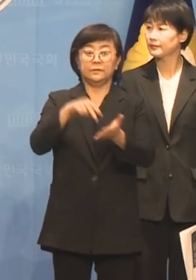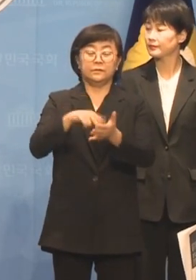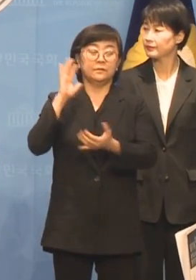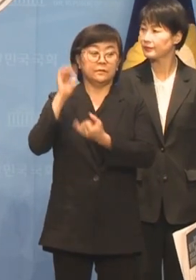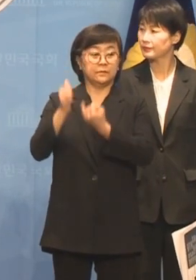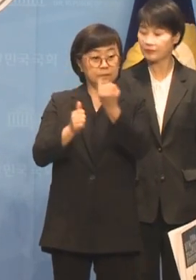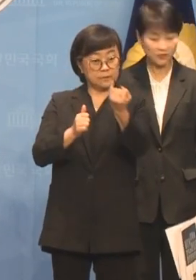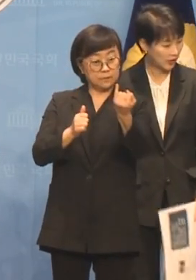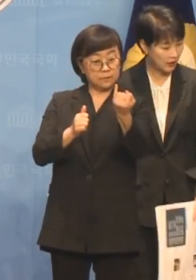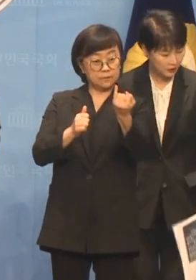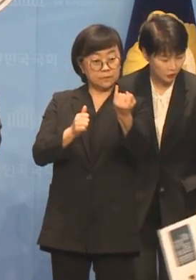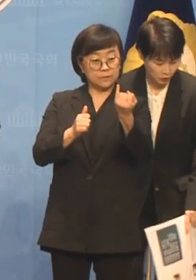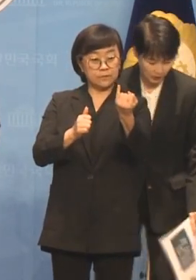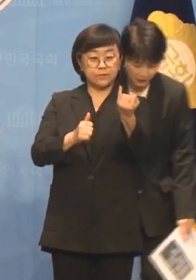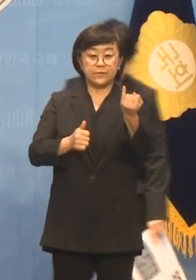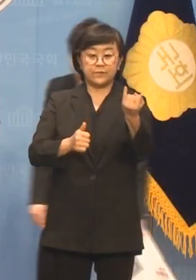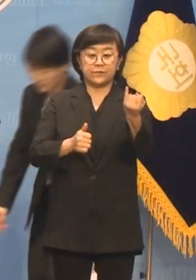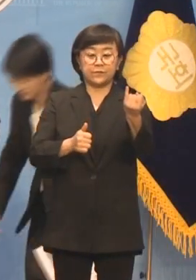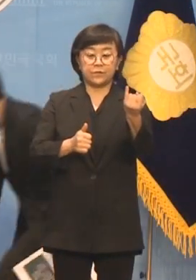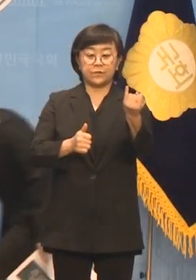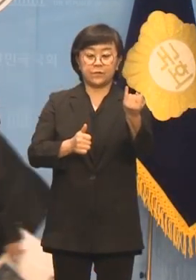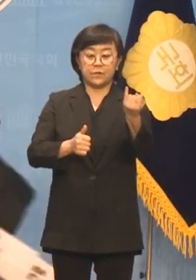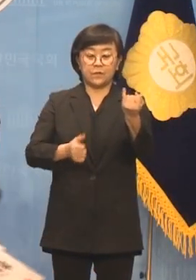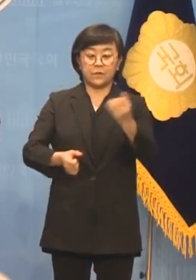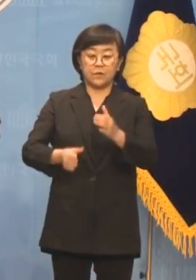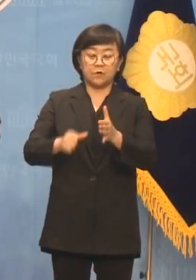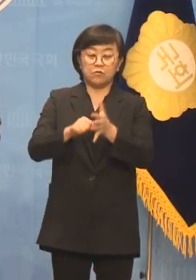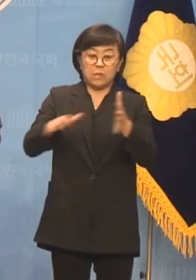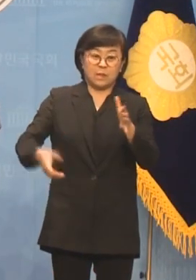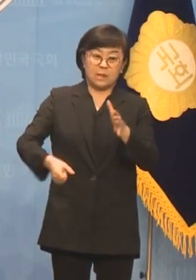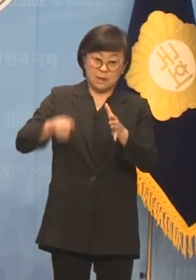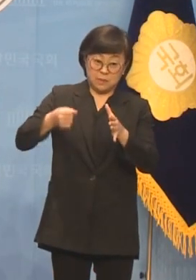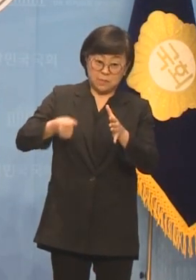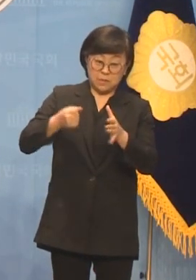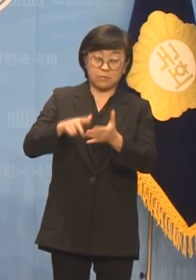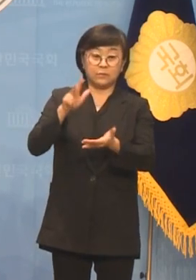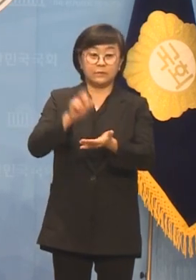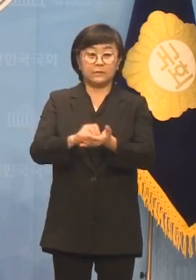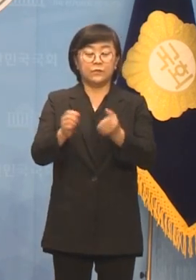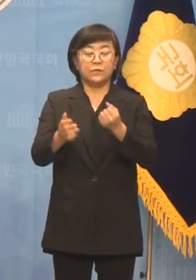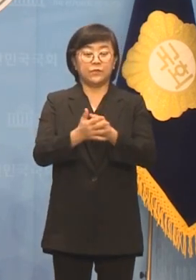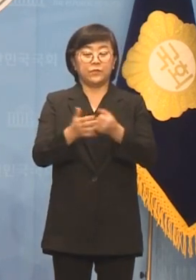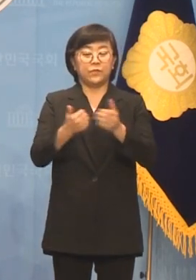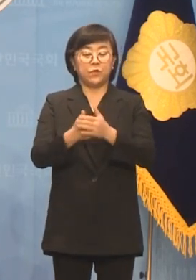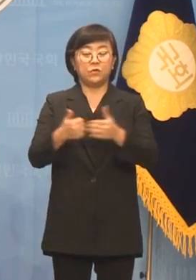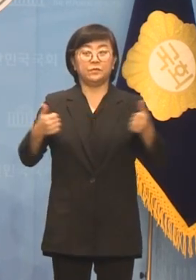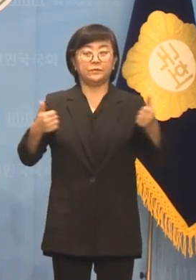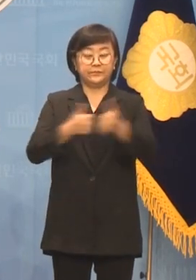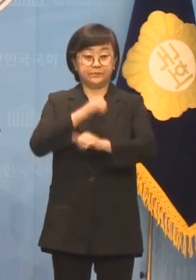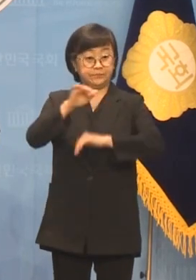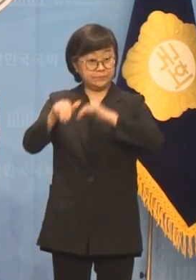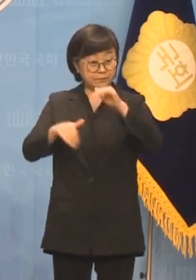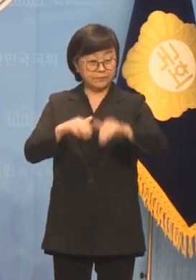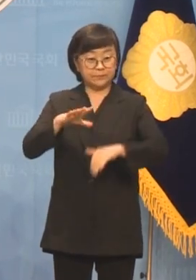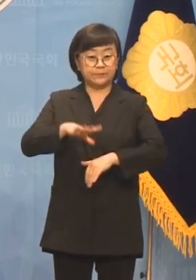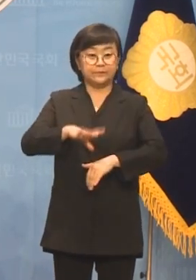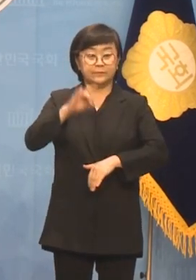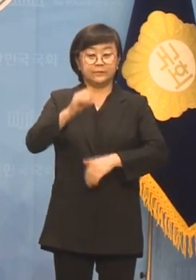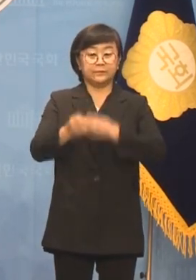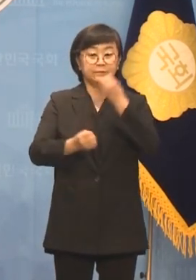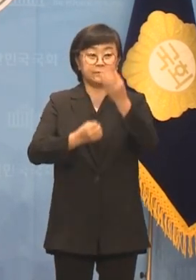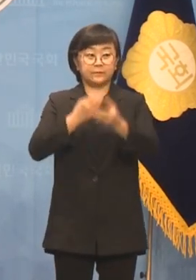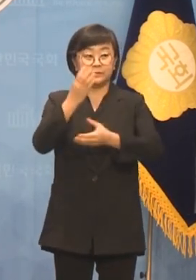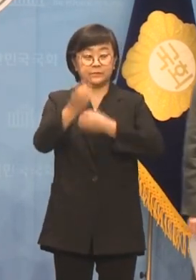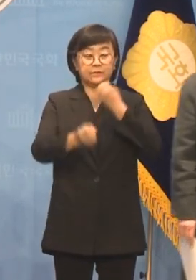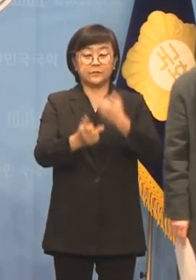여사 명품 뇌물 수수 의혹 그리고 인사개입 의혹을 처음으로 폭로하고 공익 제보해